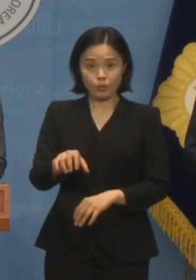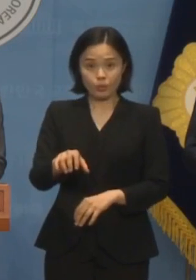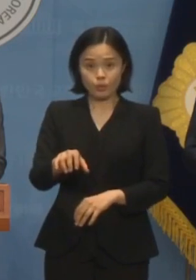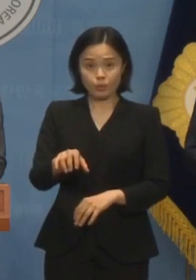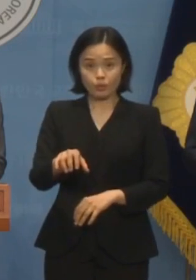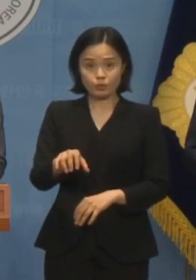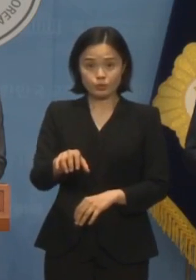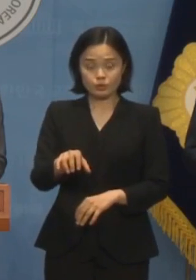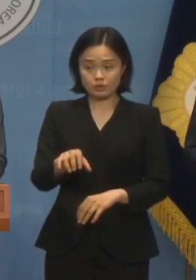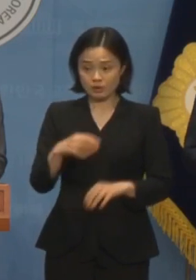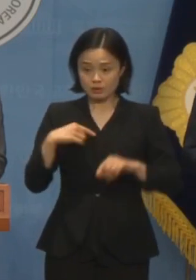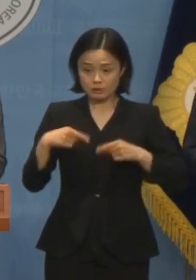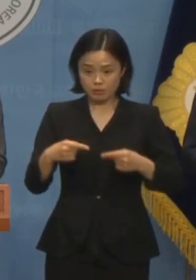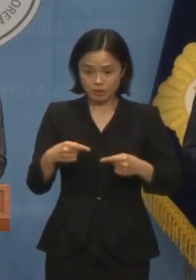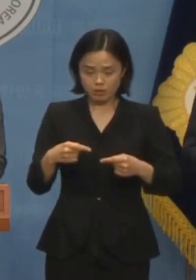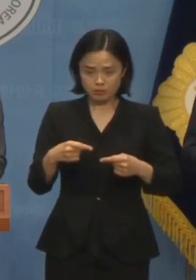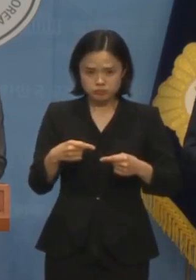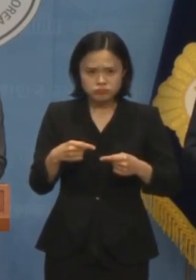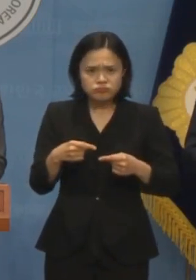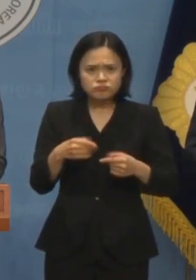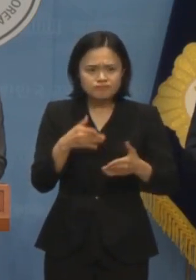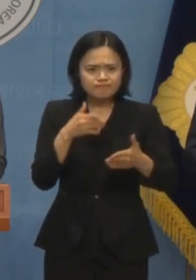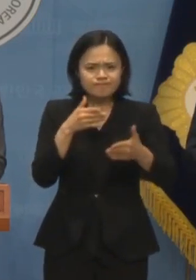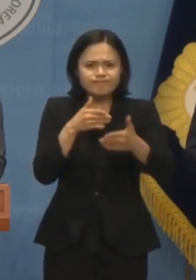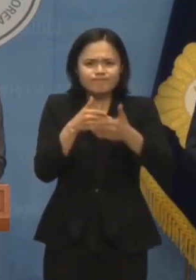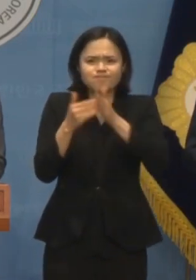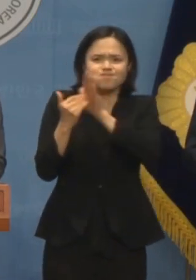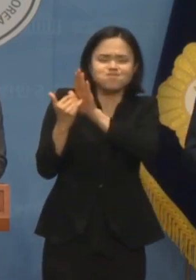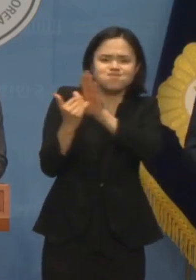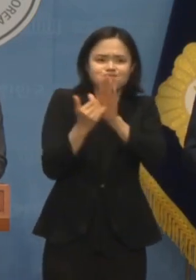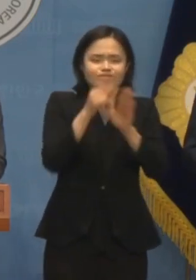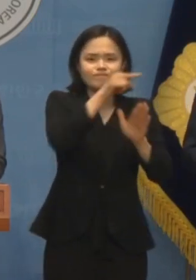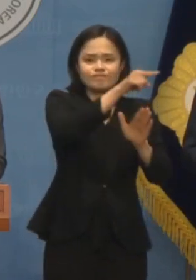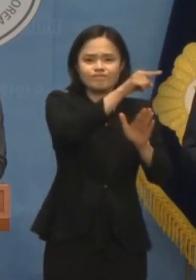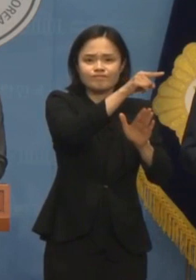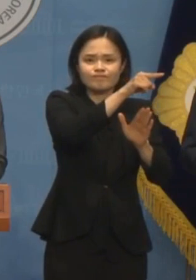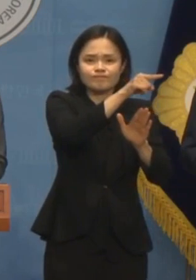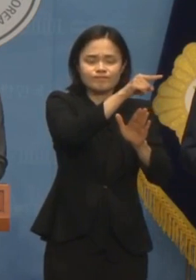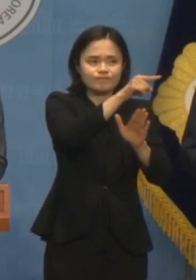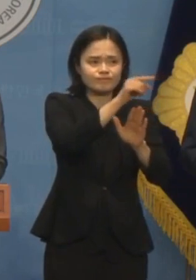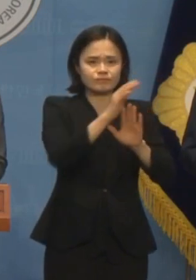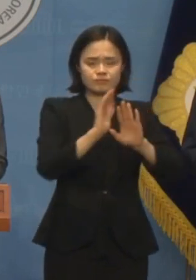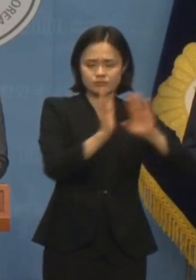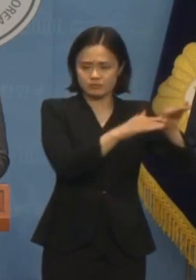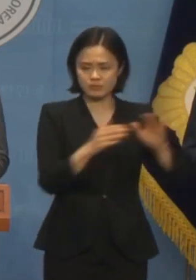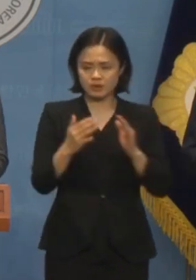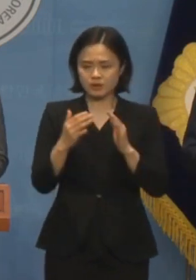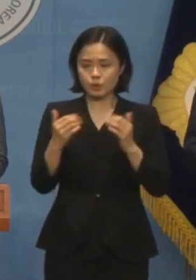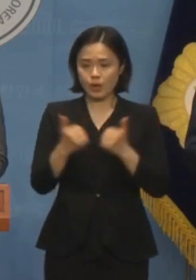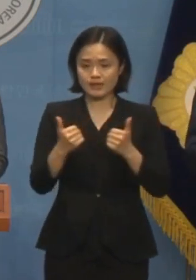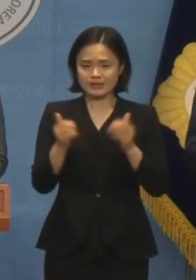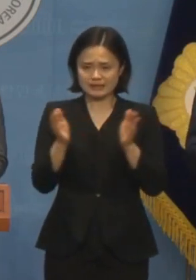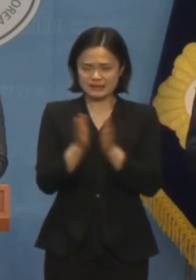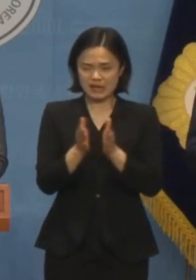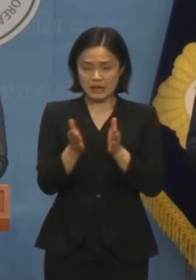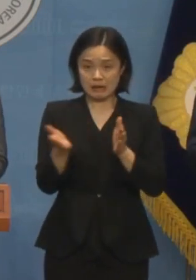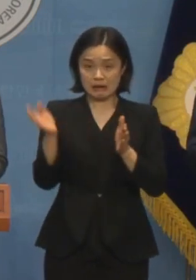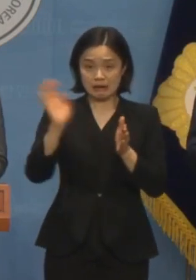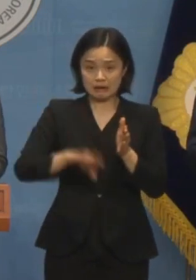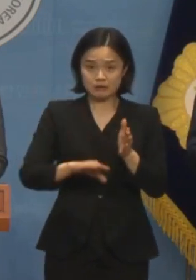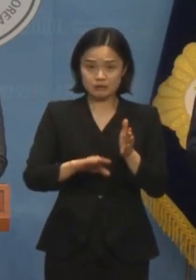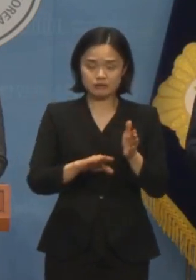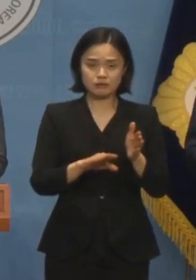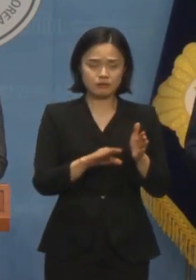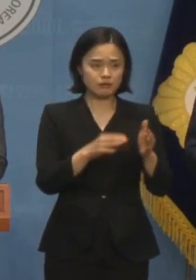출입을 막고, 또 회의가 시작하였음에도 피켓 시위를 다른 상임위원이 들어와서